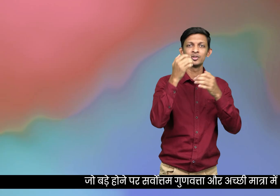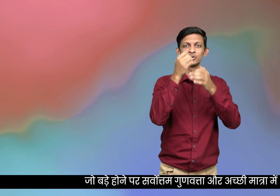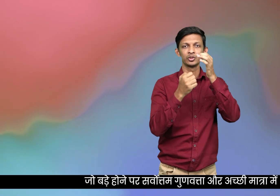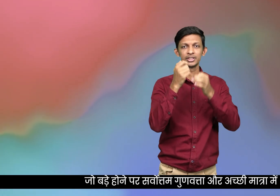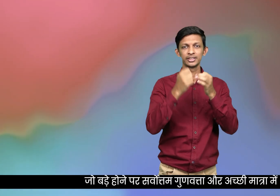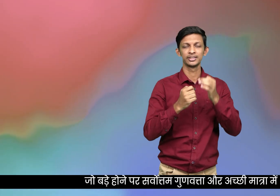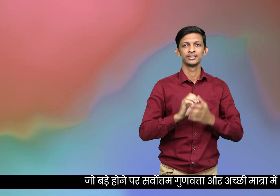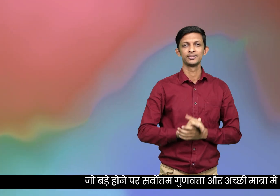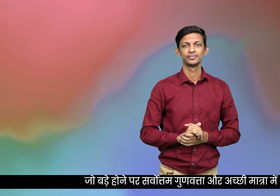है।